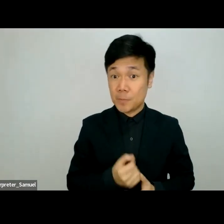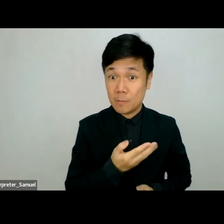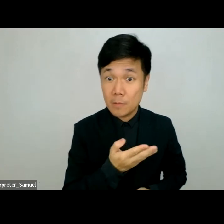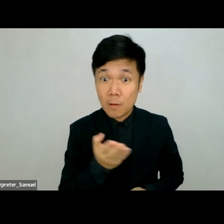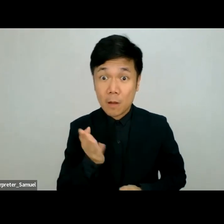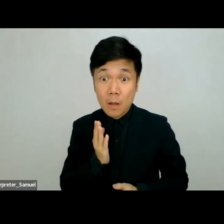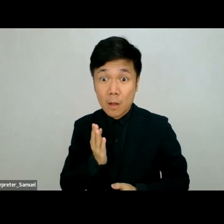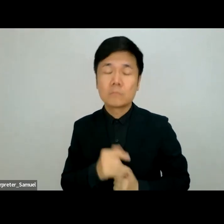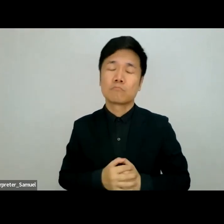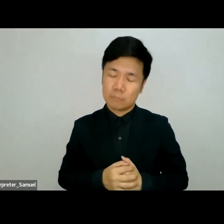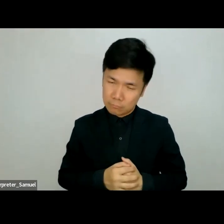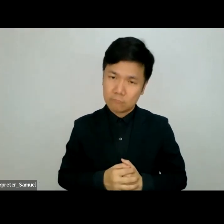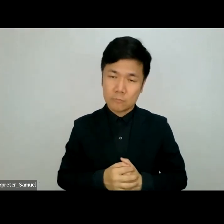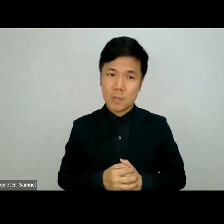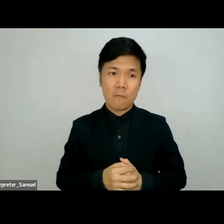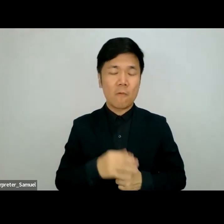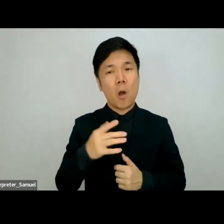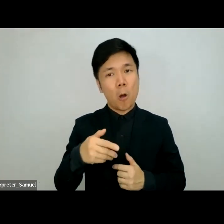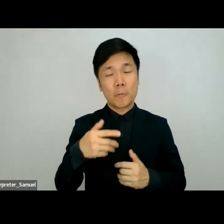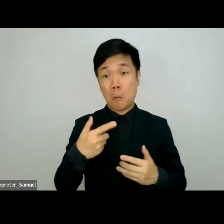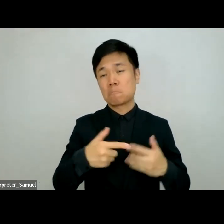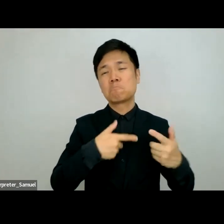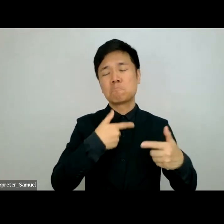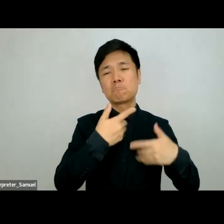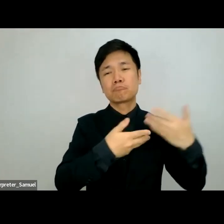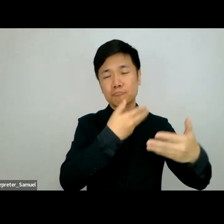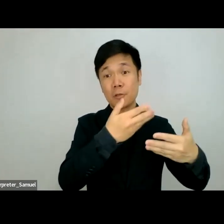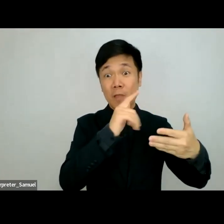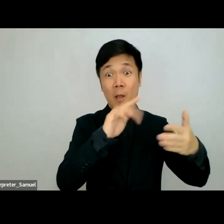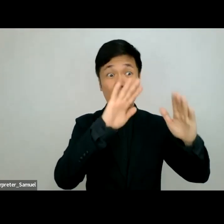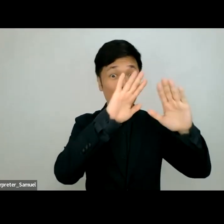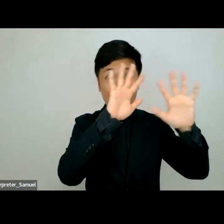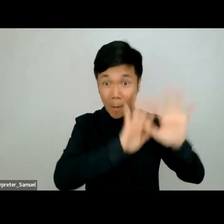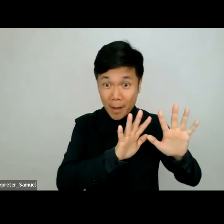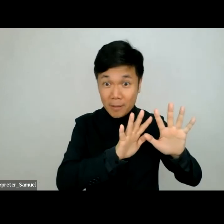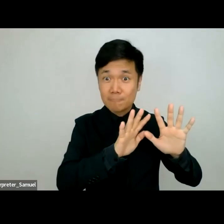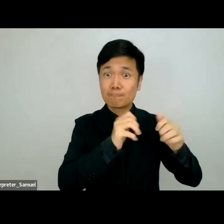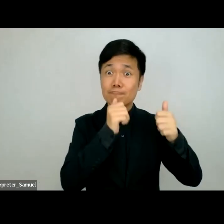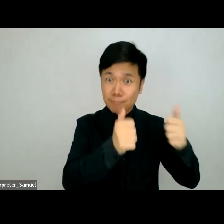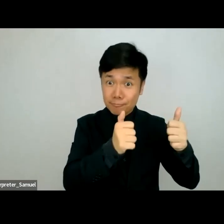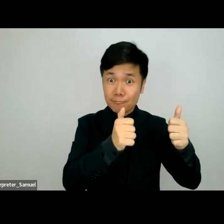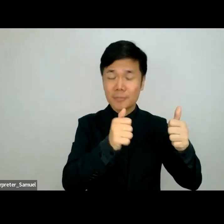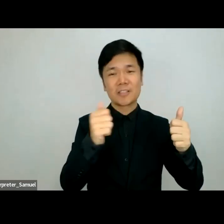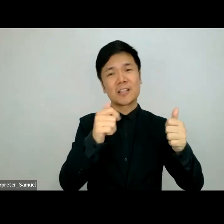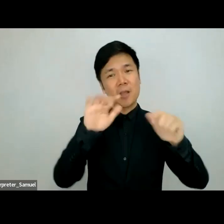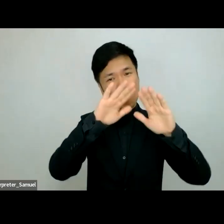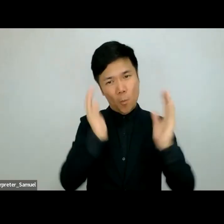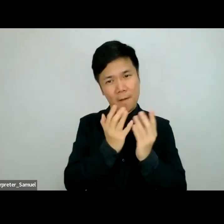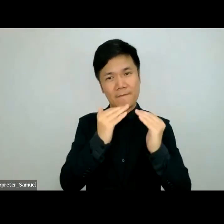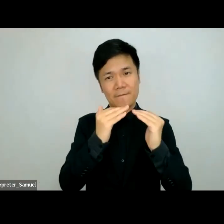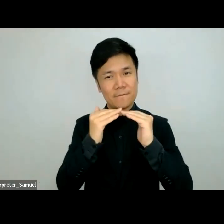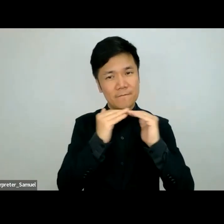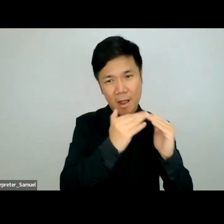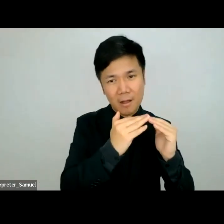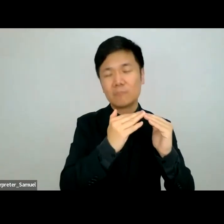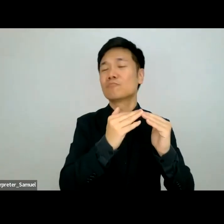personnes handicapées, assurer à ce qu'il y ait des stratégies